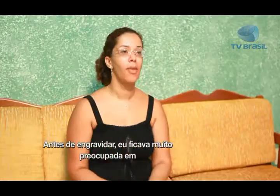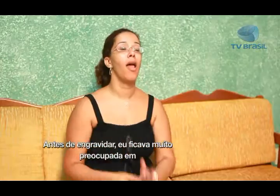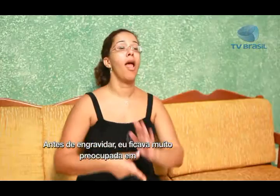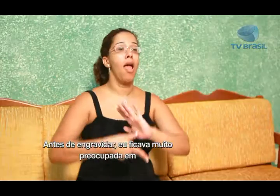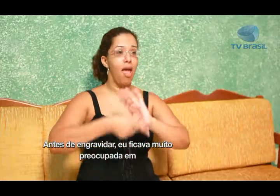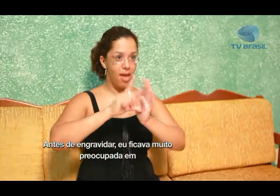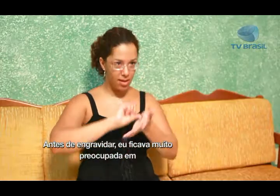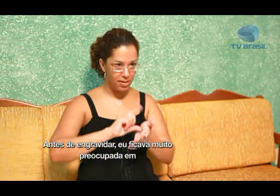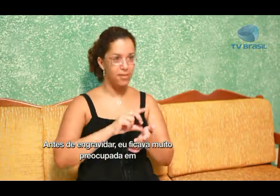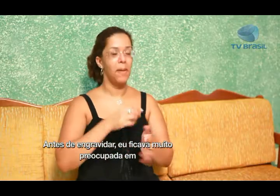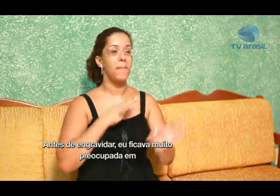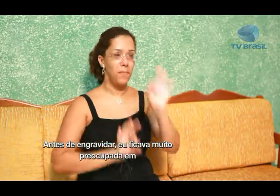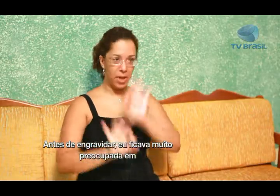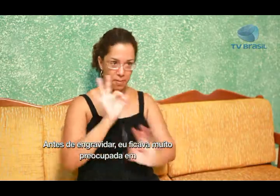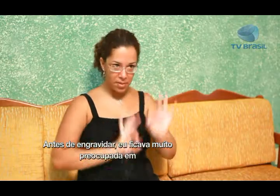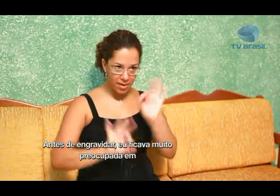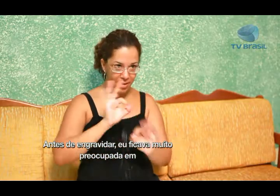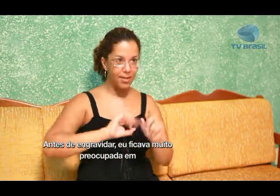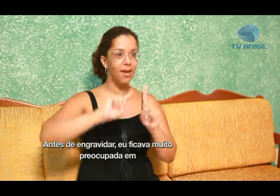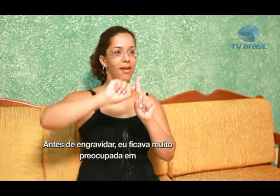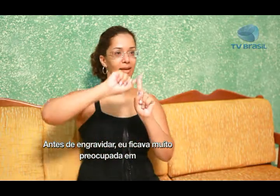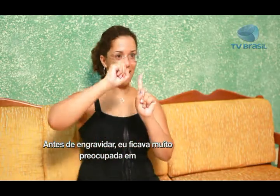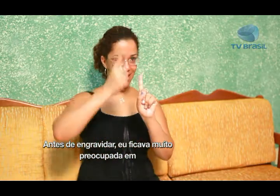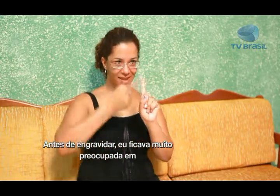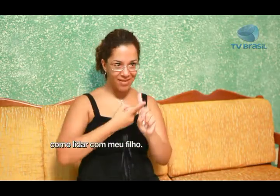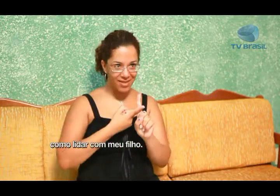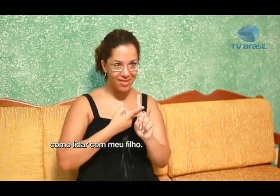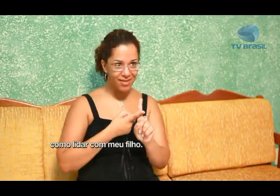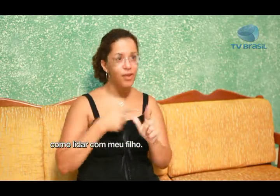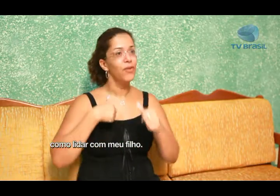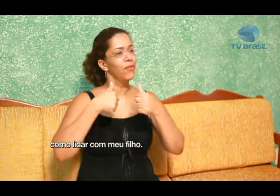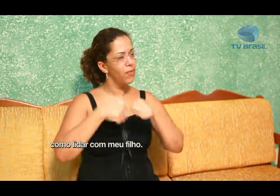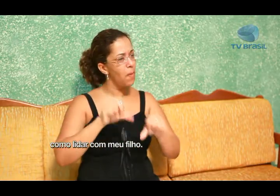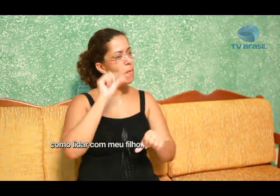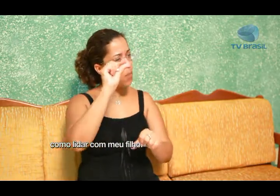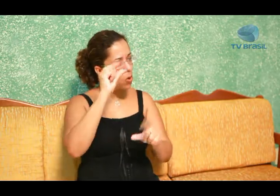Antes de engravidar, eu ficava muito preocupada em como lidar com meu filho.